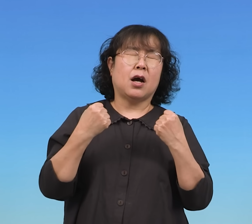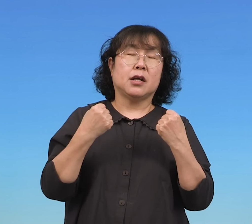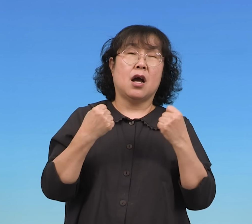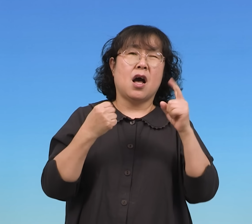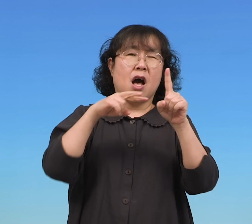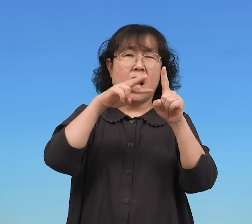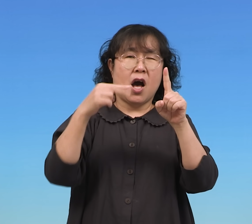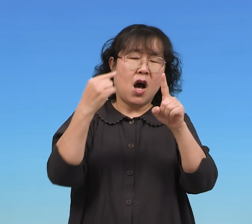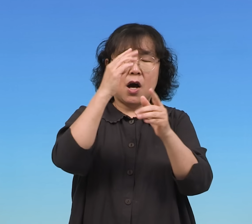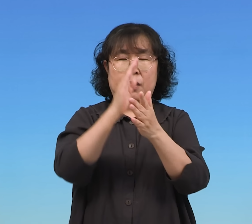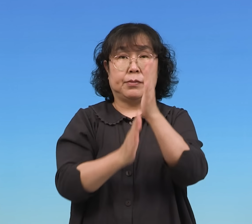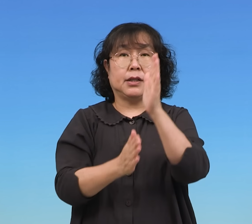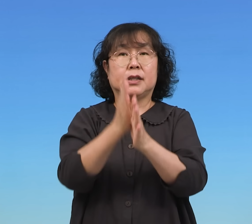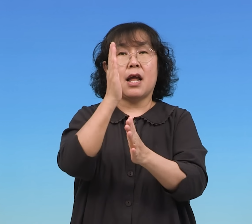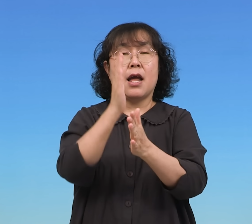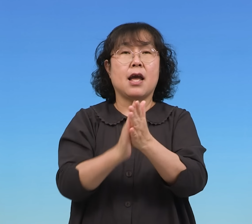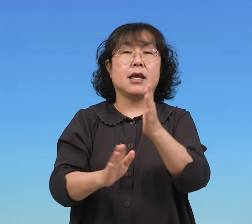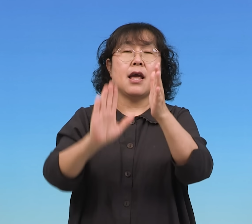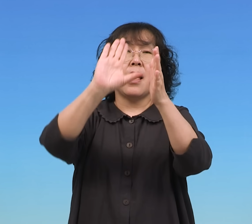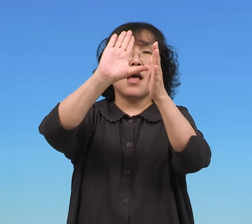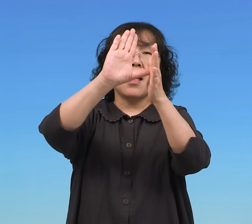때에